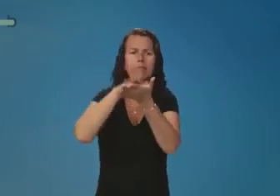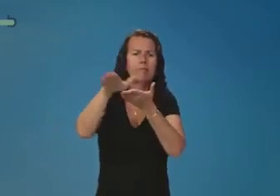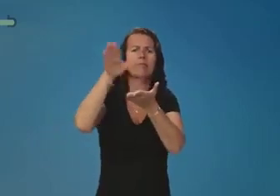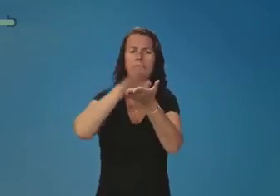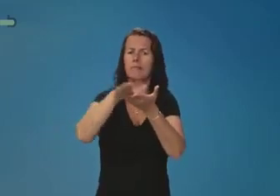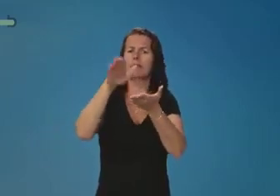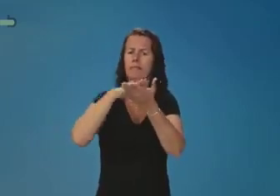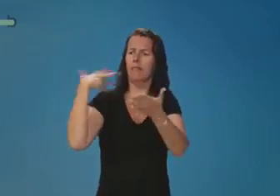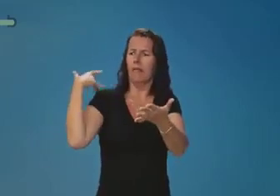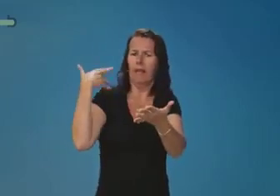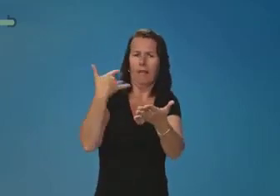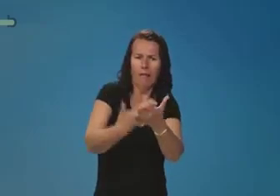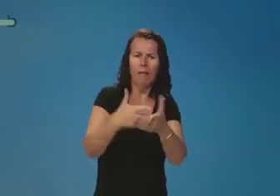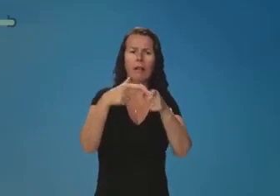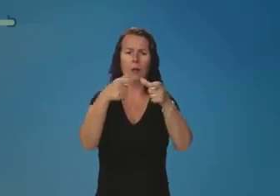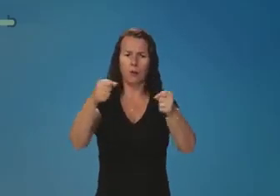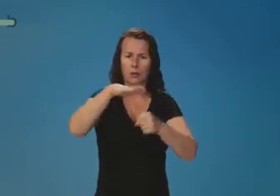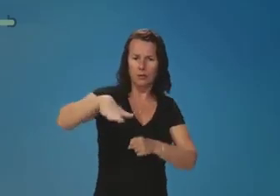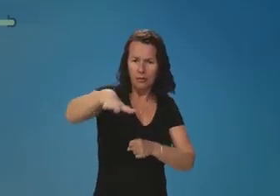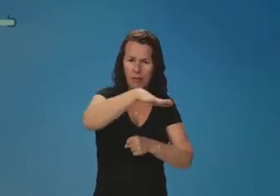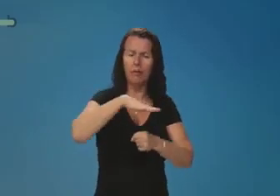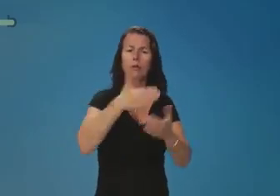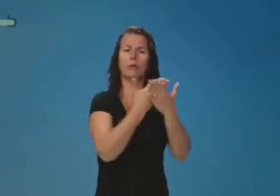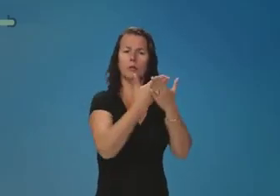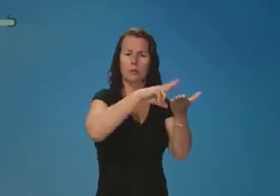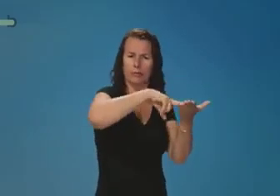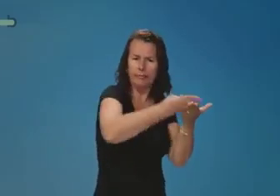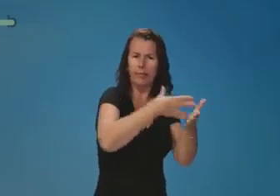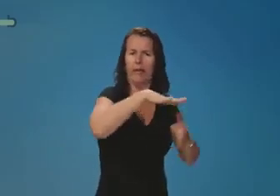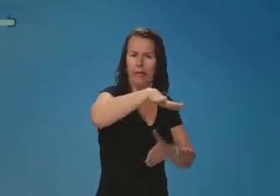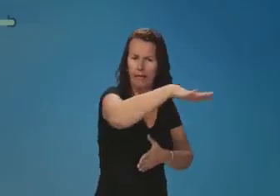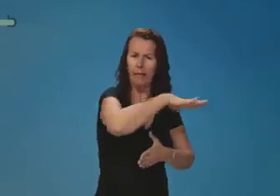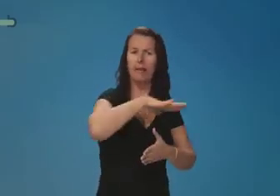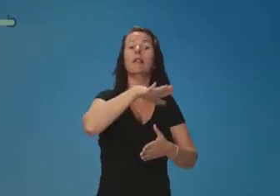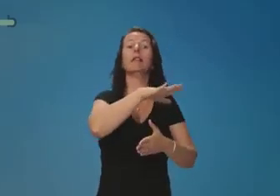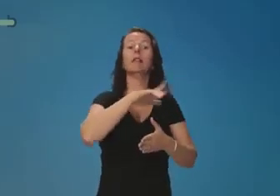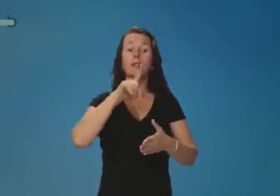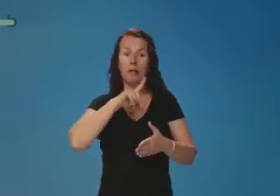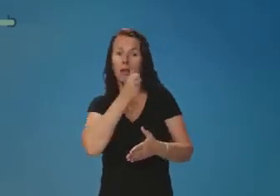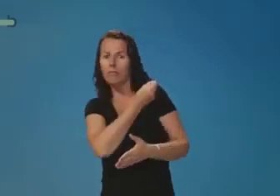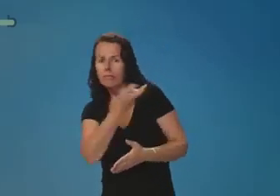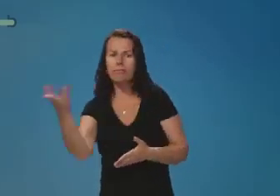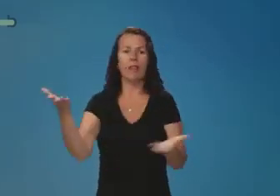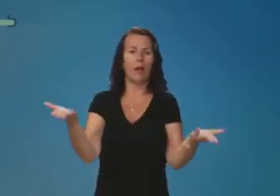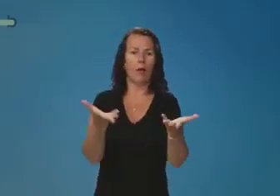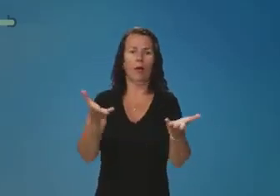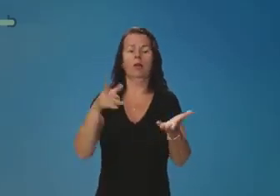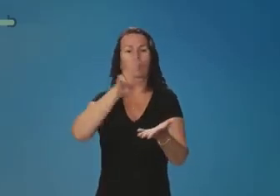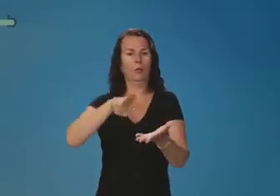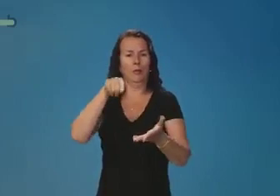ao longo dos anos. Publicações na área da linguística e na área dos estudos da tradução. Atualmente,